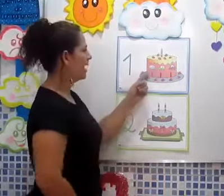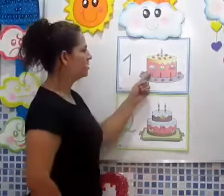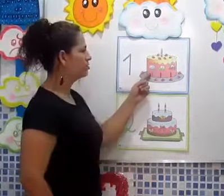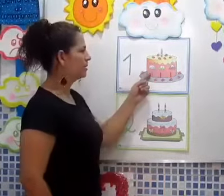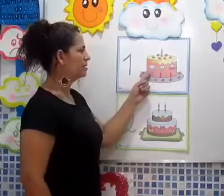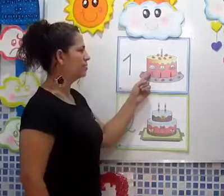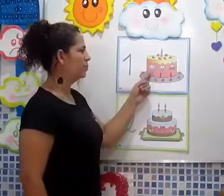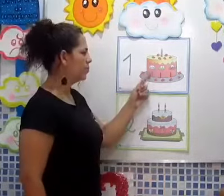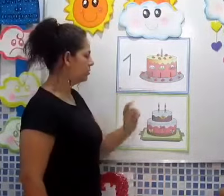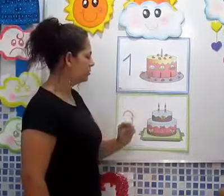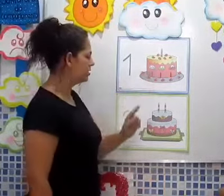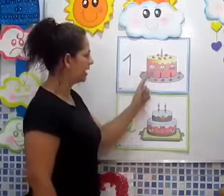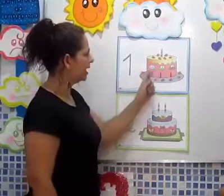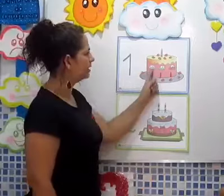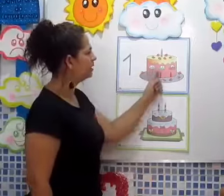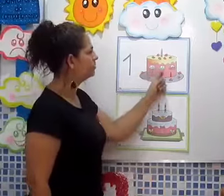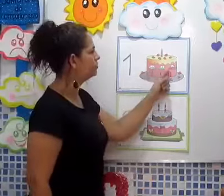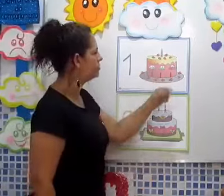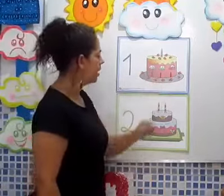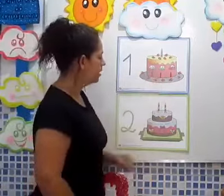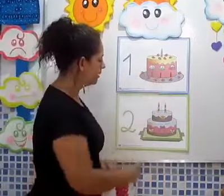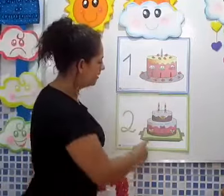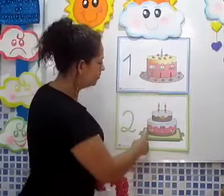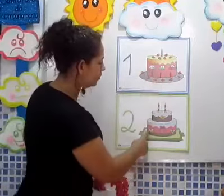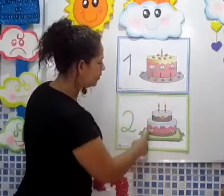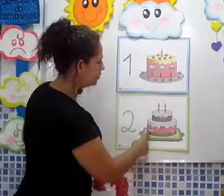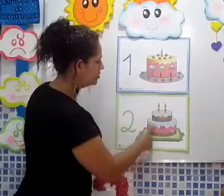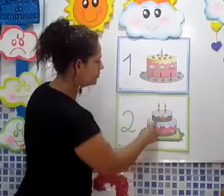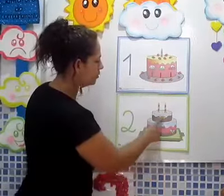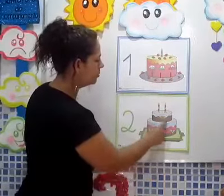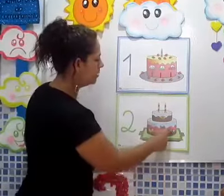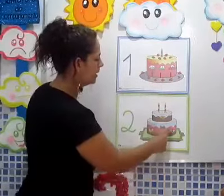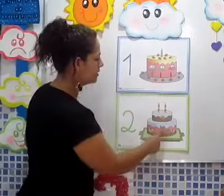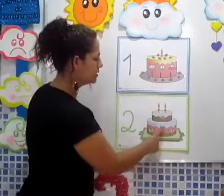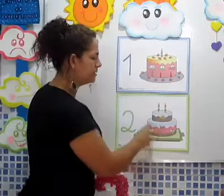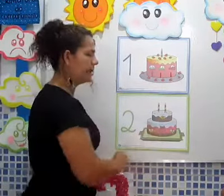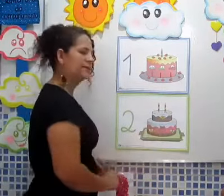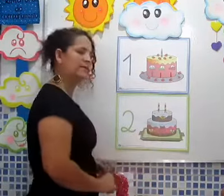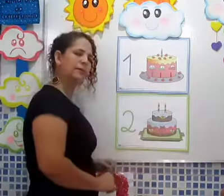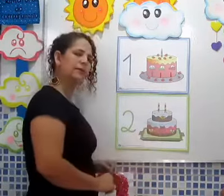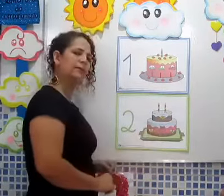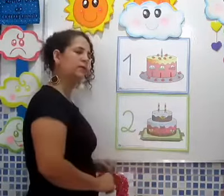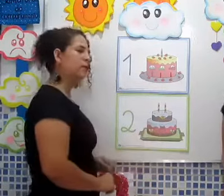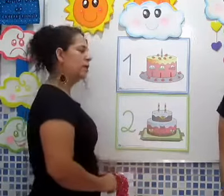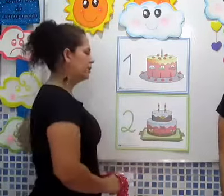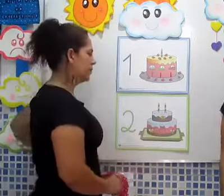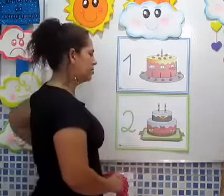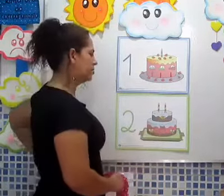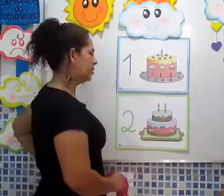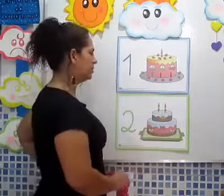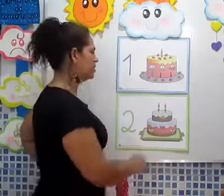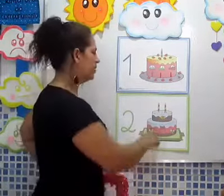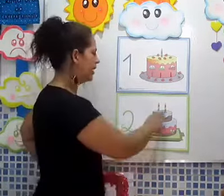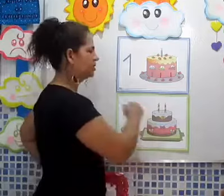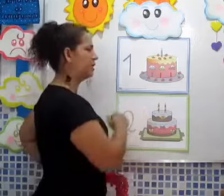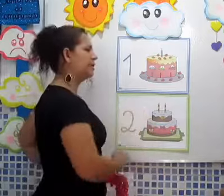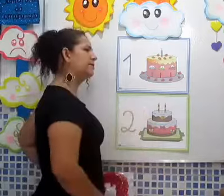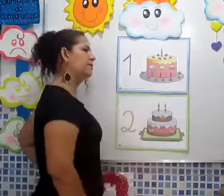embaixo desse bolo de carrinho tem um bolo de borboletas e lacinho. Mas quantas velas tem nesse bolo,